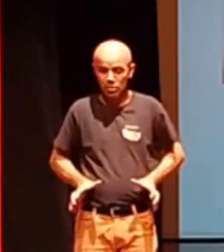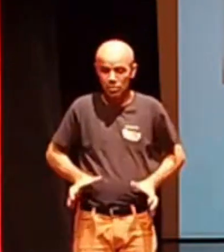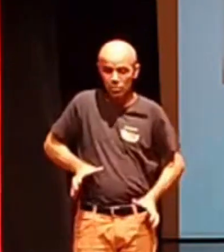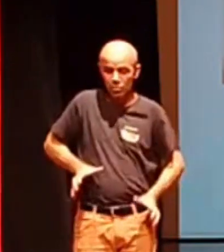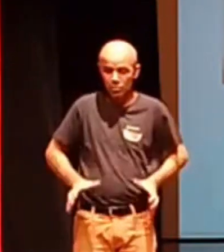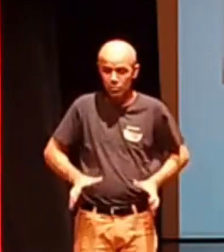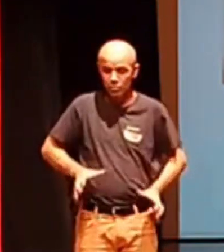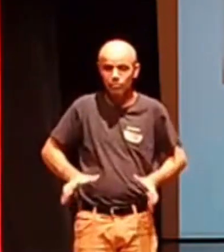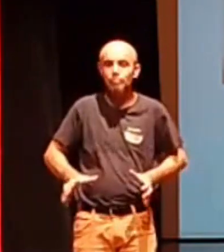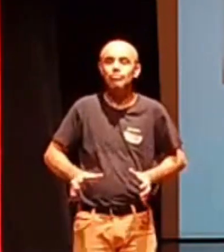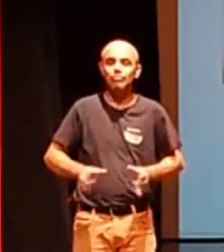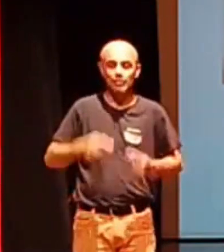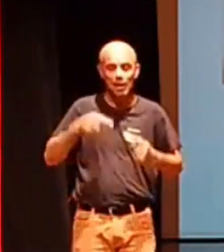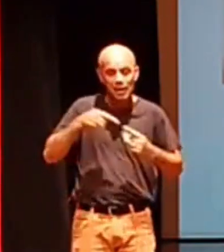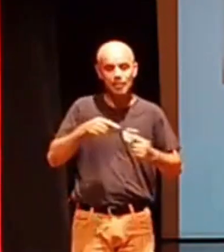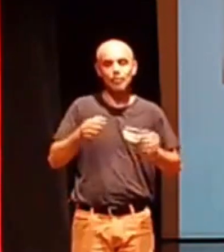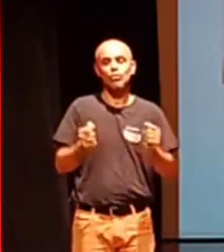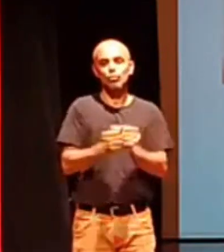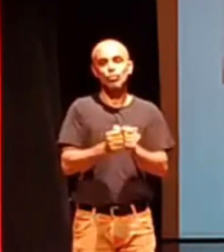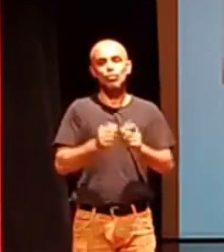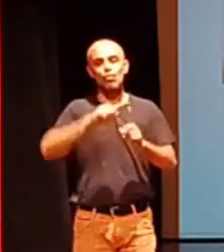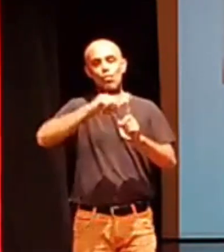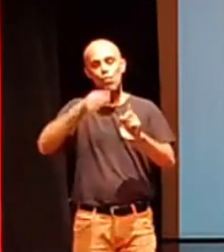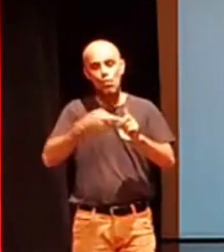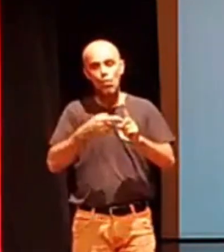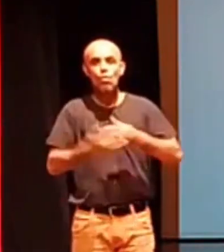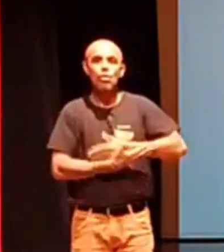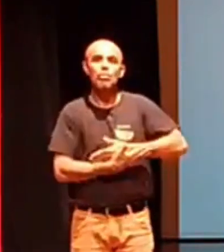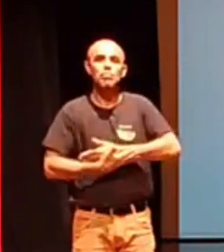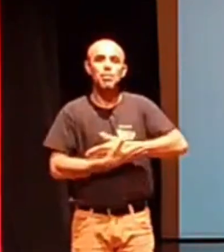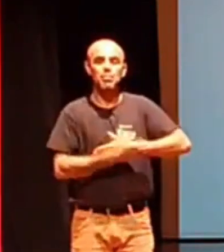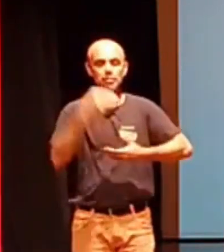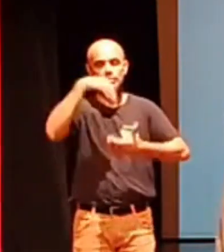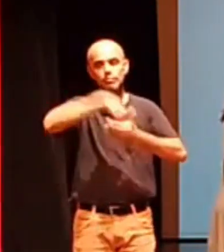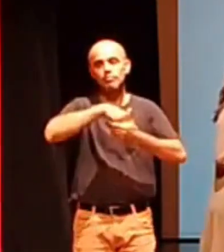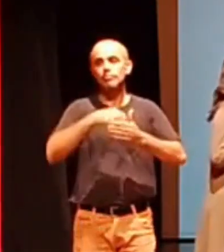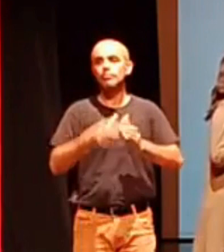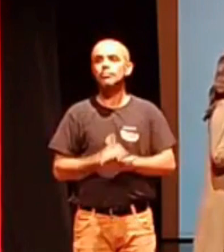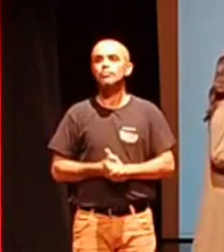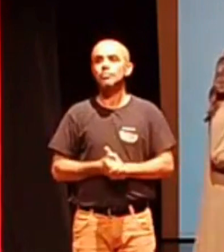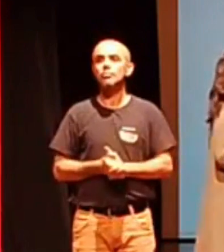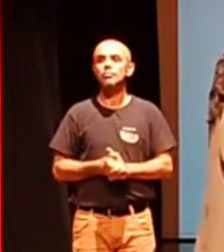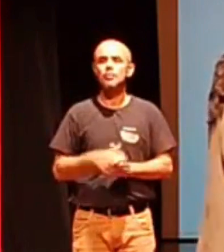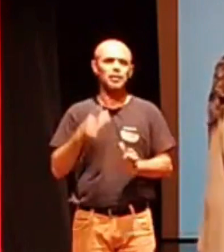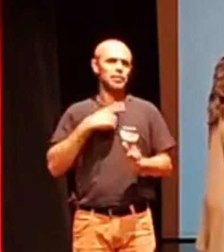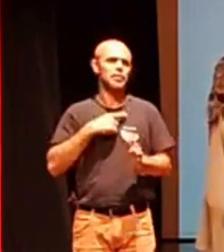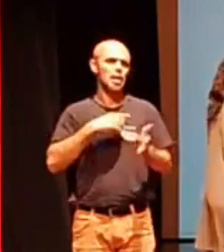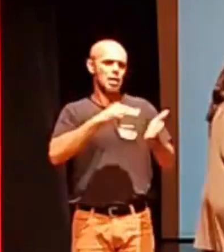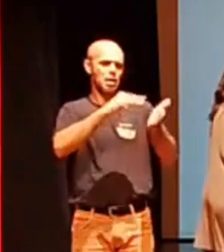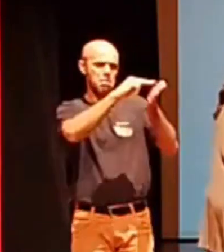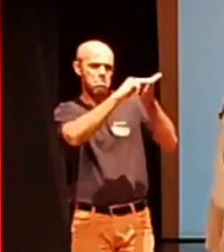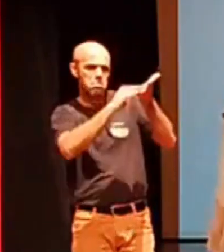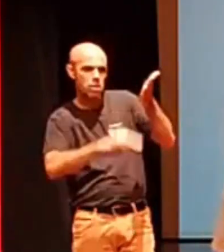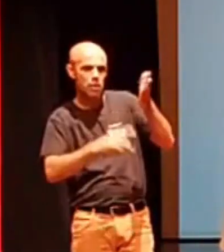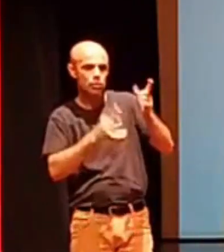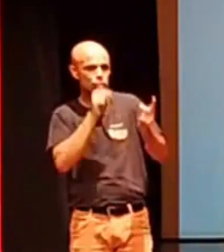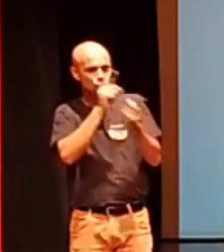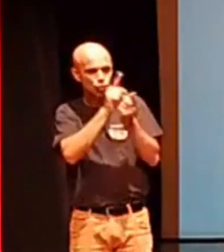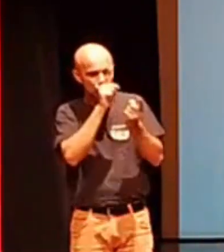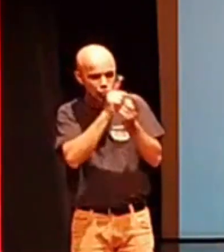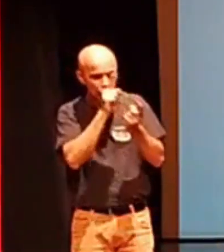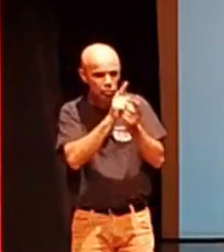rotação, então a gente precisa trabalhar o máximo dessa pelve neutra, por exemplo. Então, existem vários métodos de atendimento,